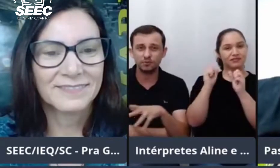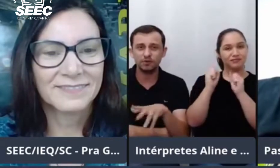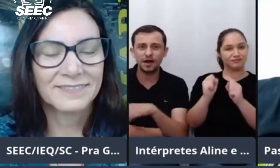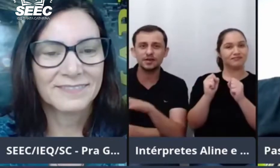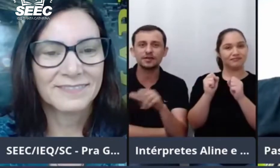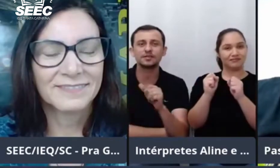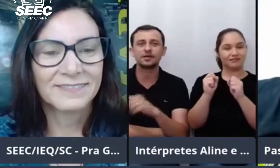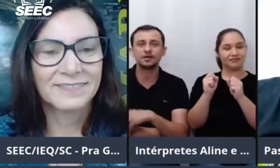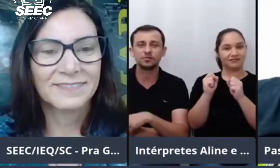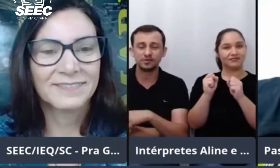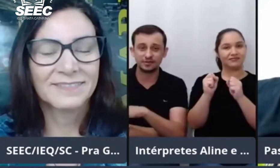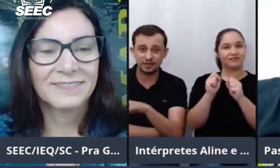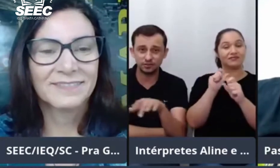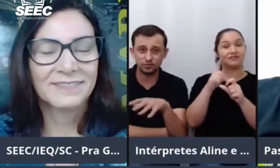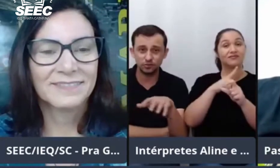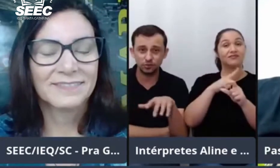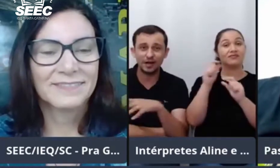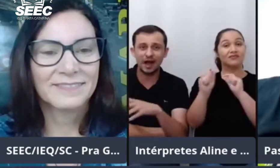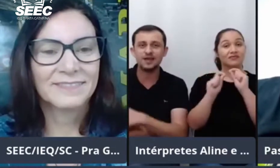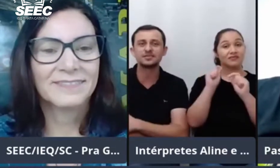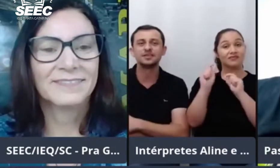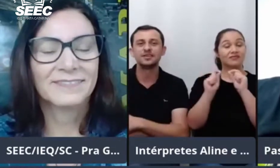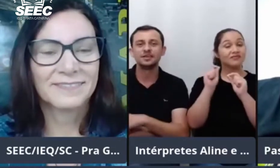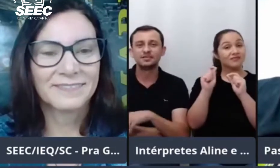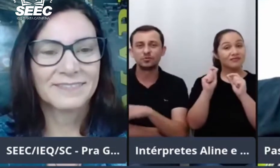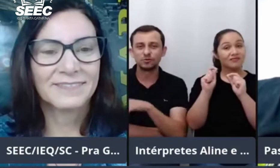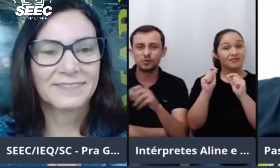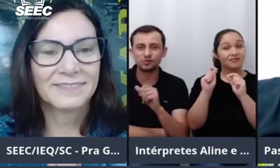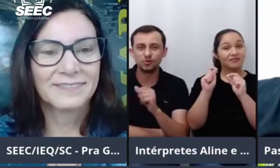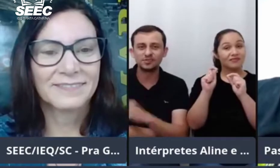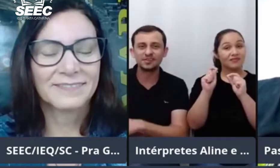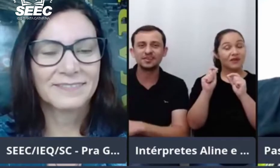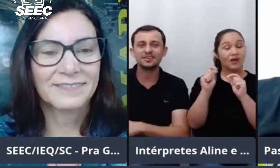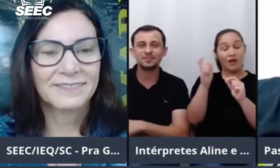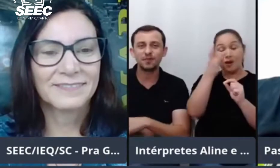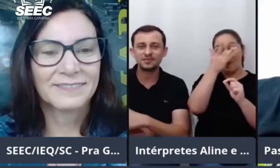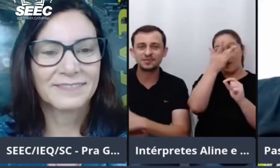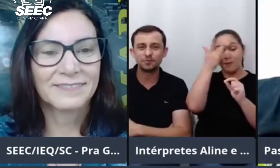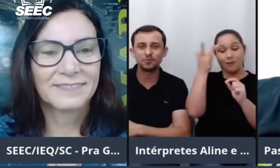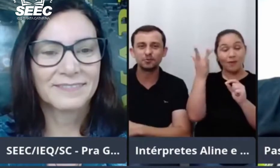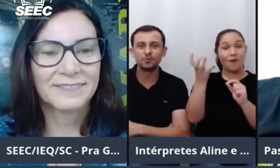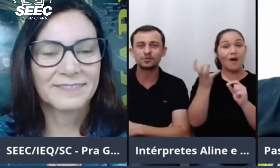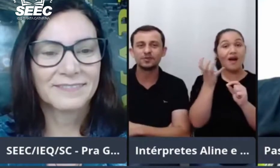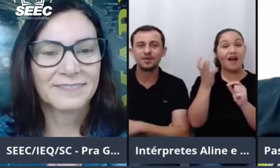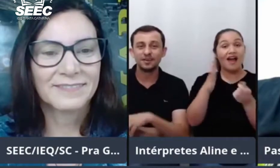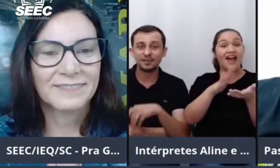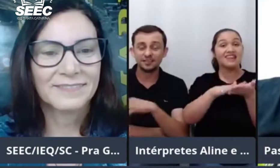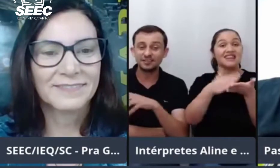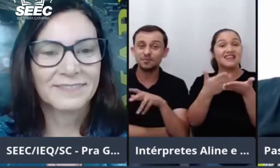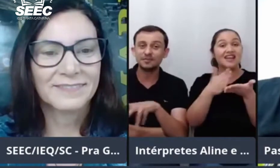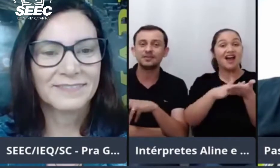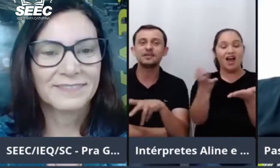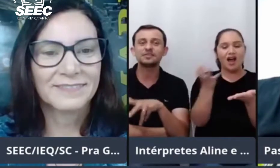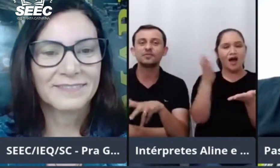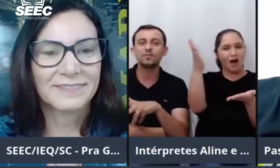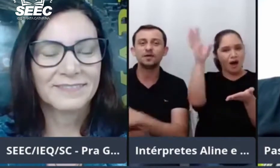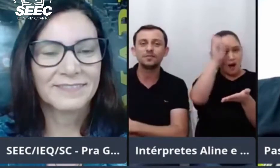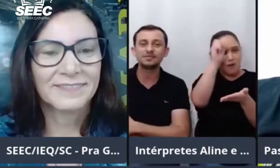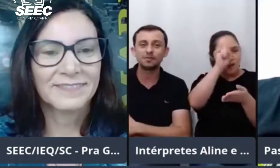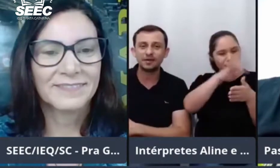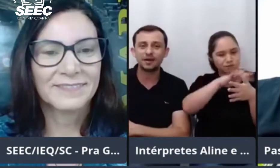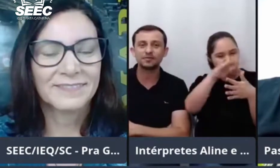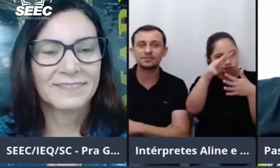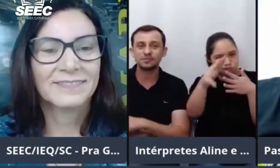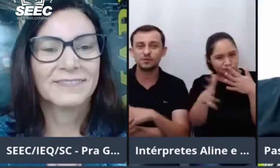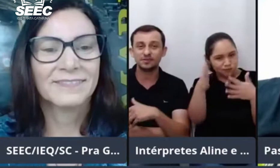Evangelho Quadrangular, né? Das igrejas locais, tem algumas pessoas que participam conosco, e a gente também tem esse